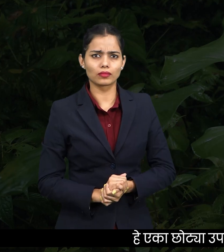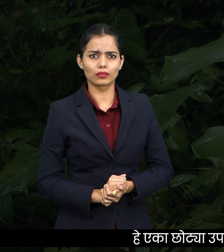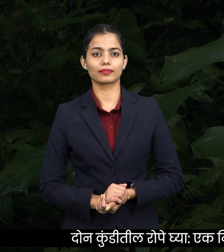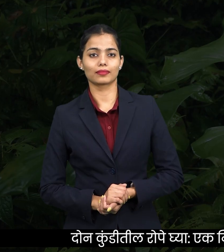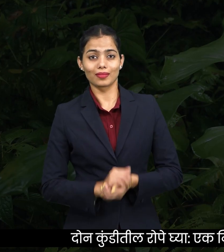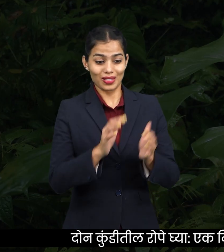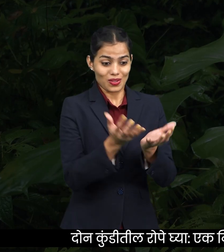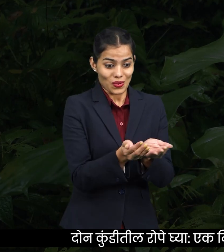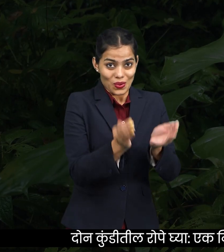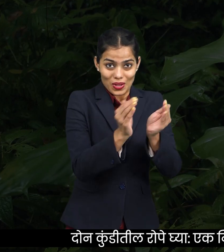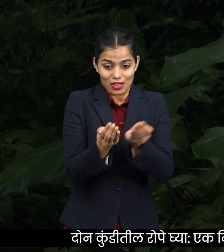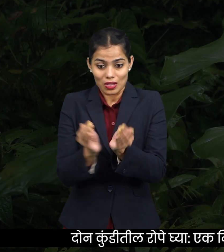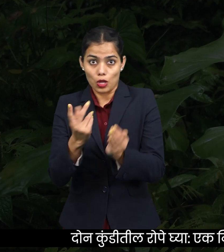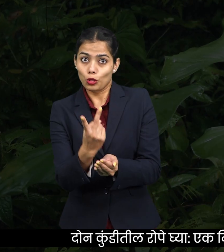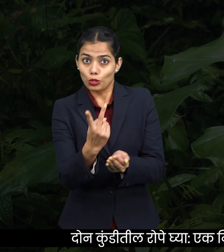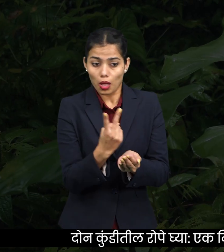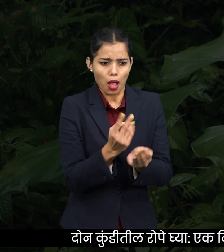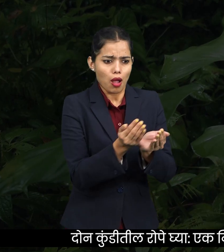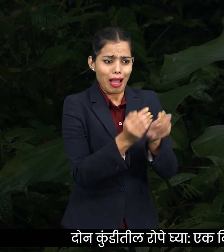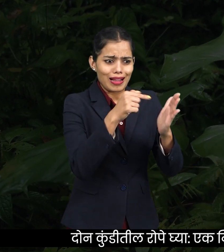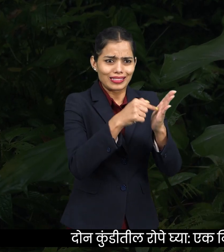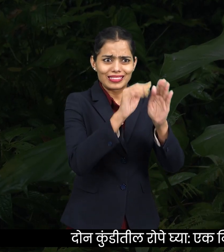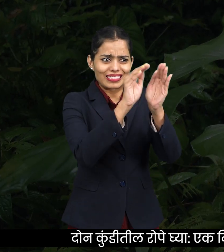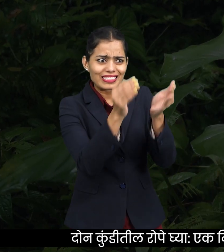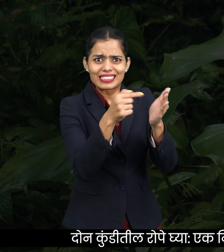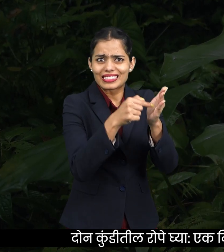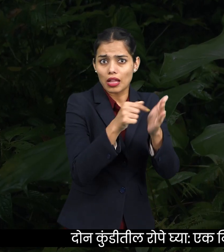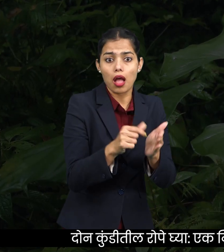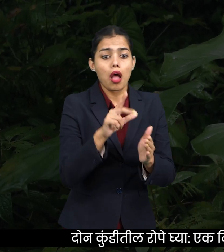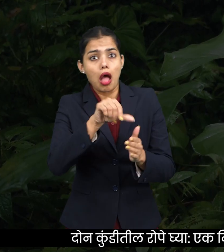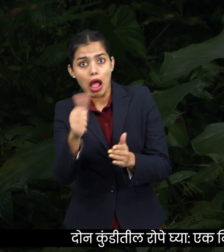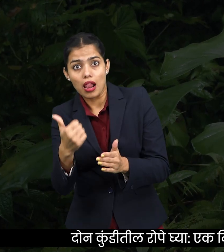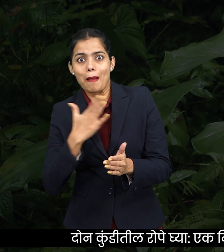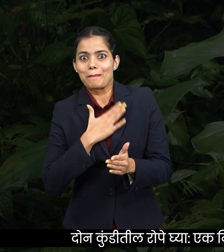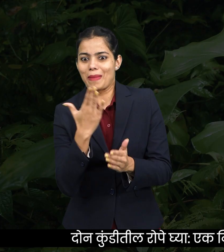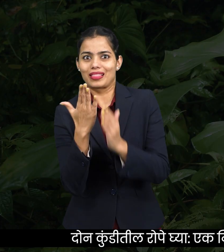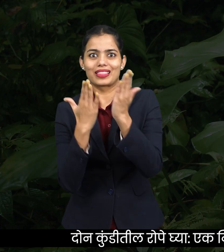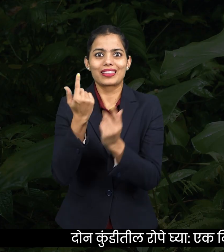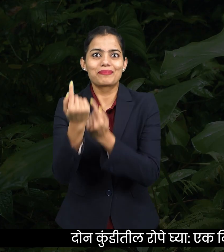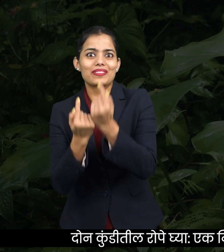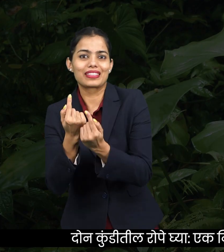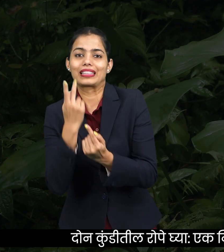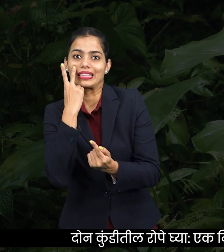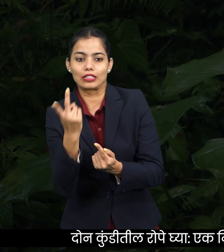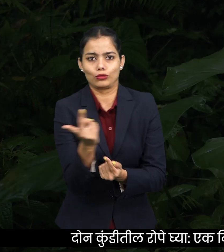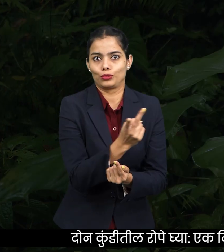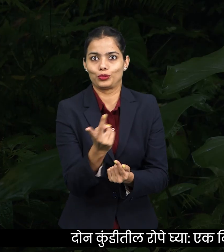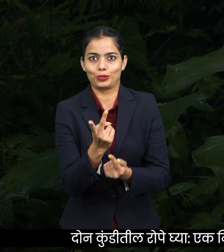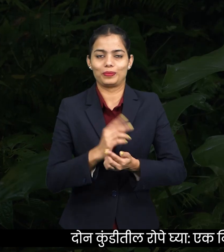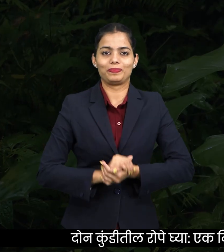घेऊया. 2 कुंडीतली रोपे घ्या, एक निवडुंग आणि एक पानेदार वनस्पती.